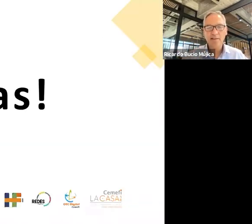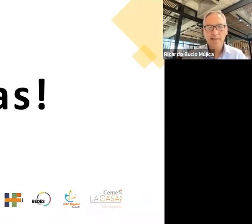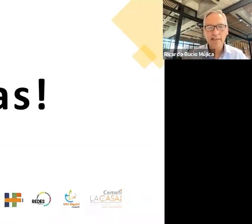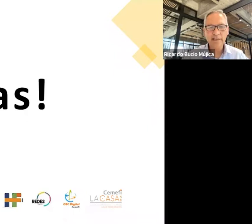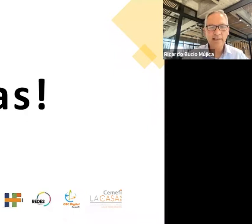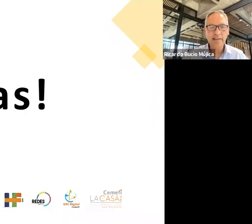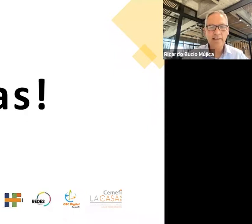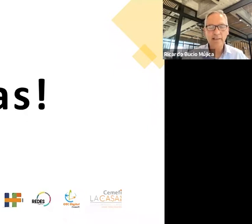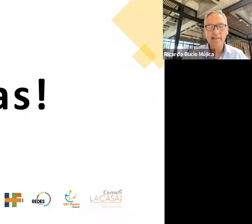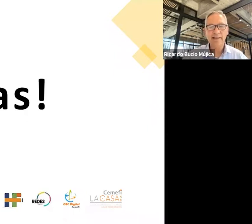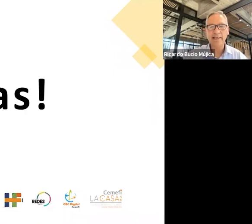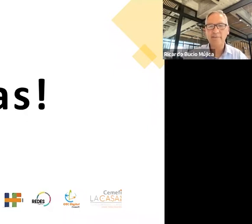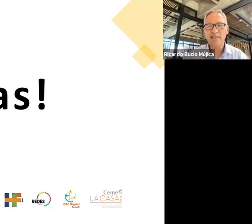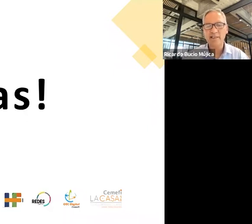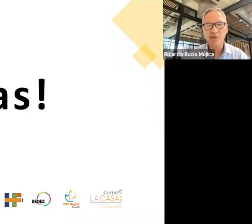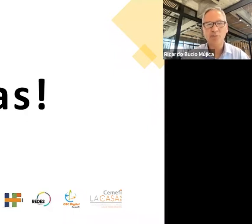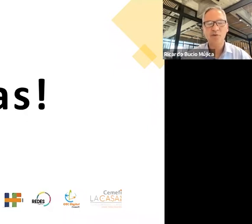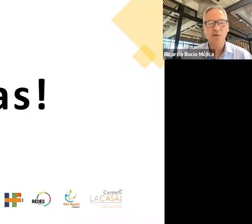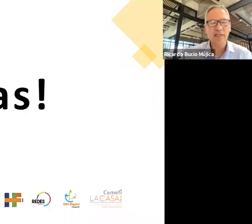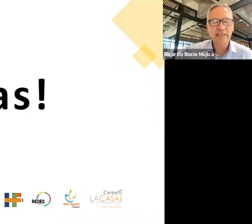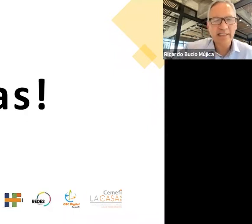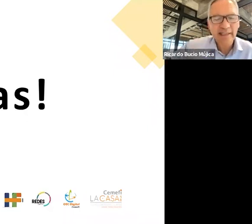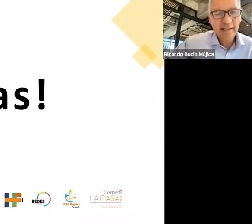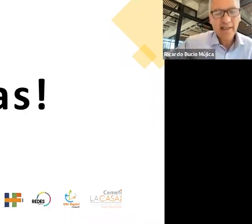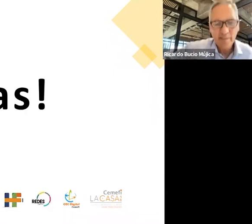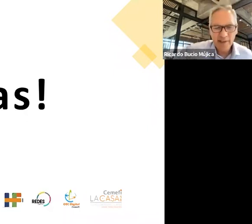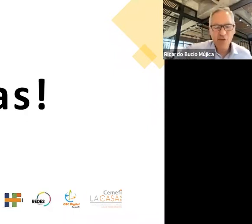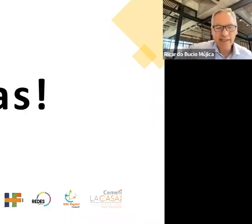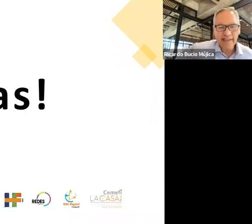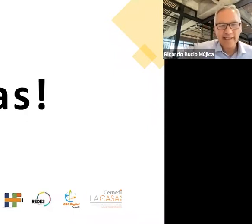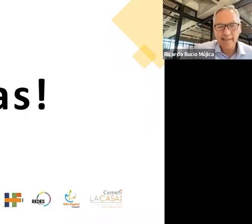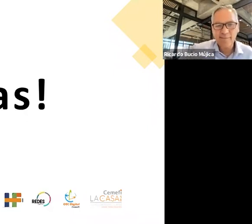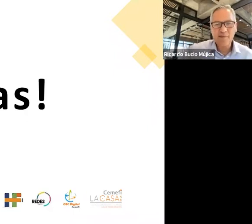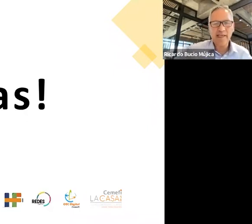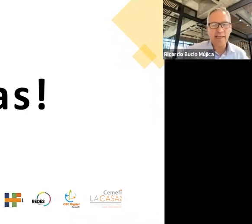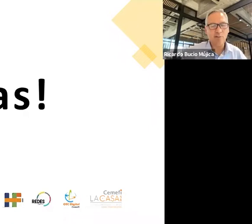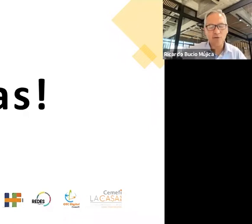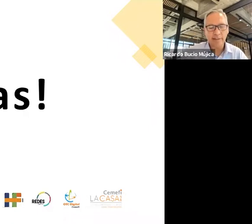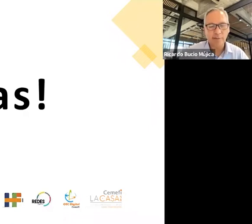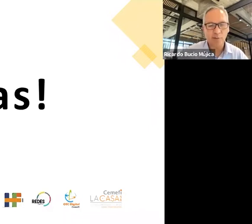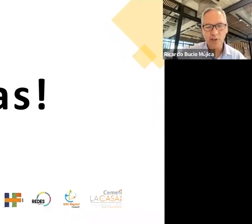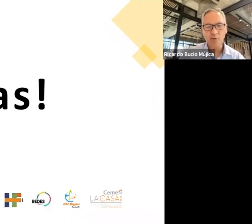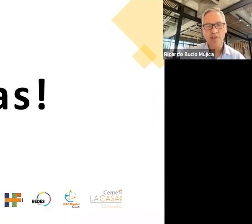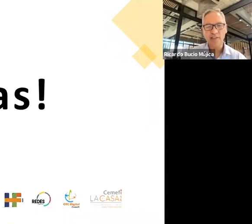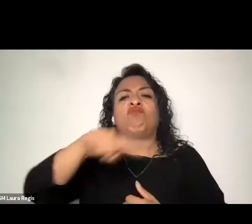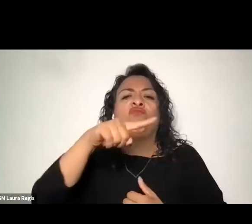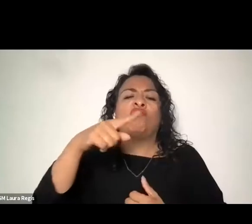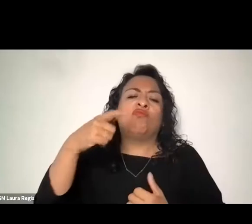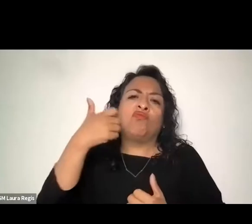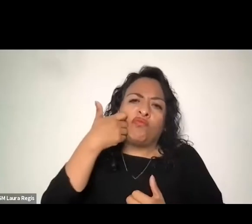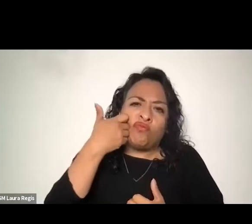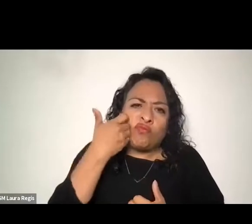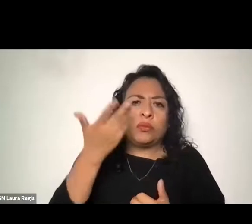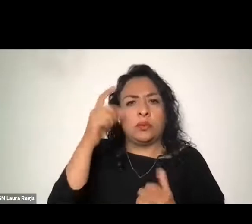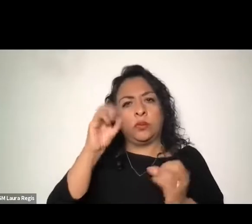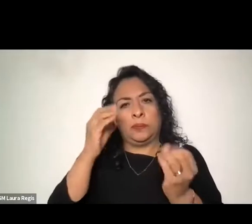quieren quitar la presentación, por favor. Y quisiera mencionar qué creemos o qué proponemos que se pueda